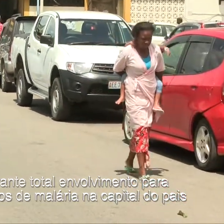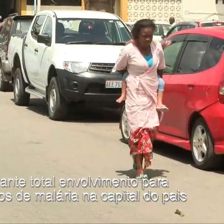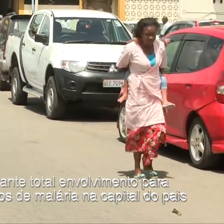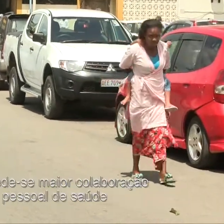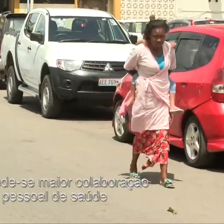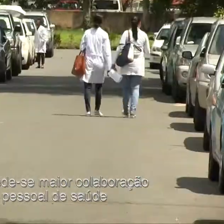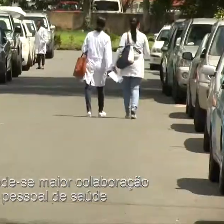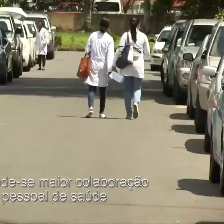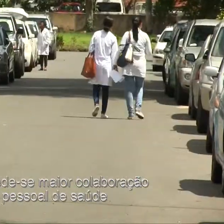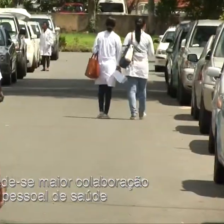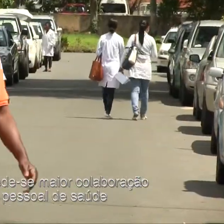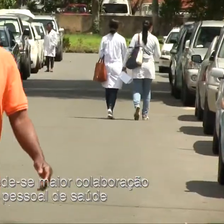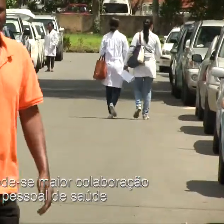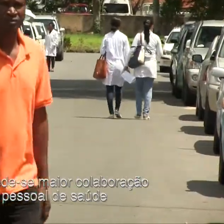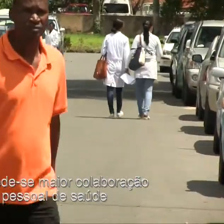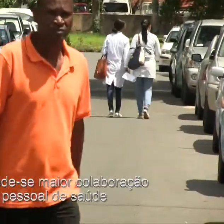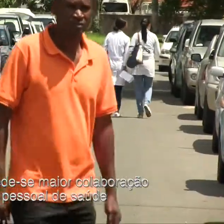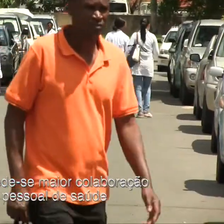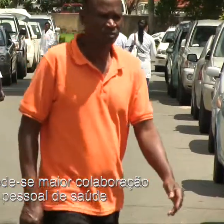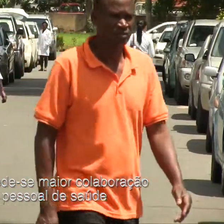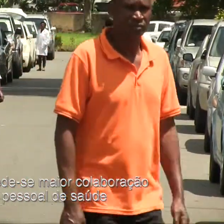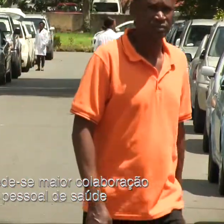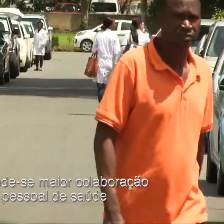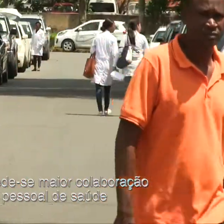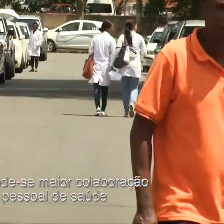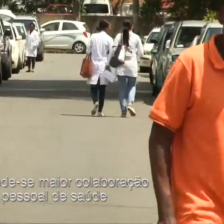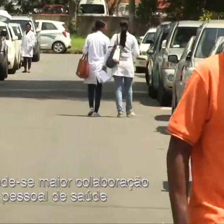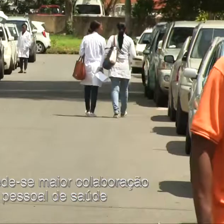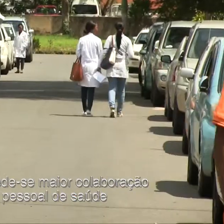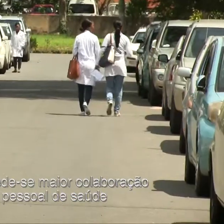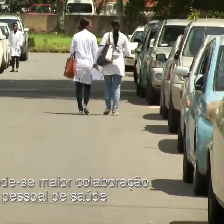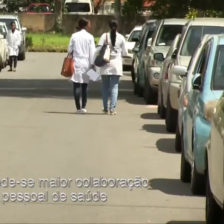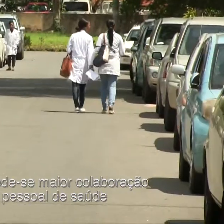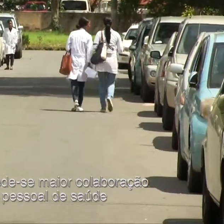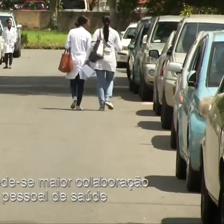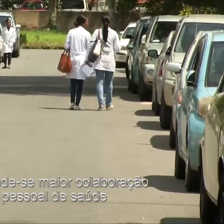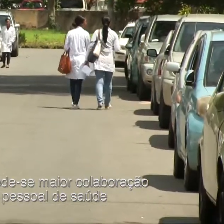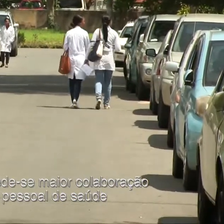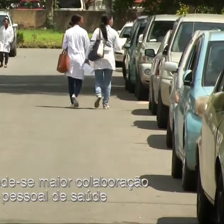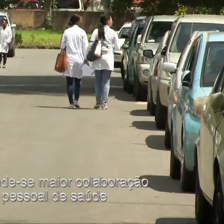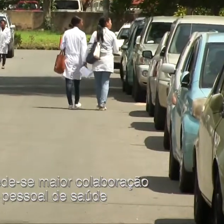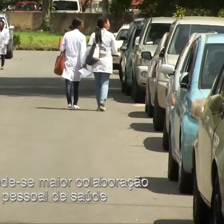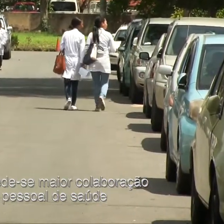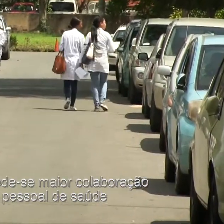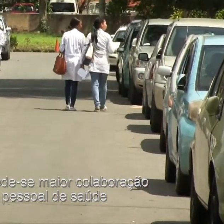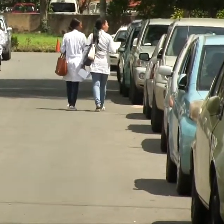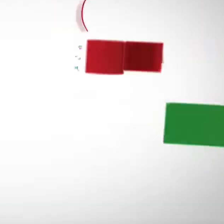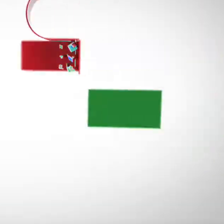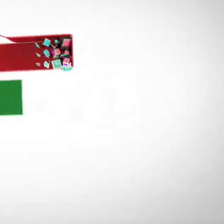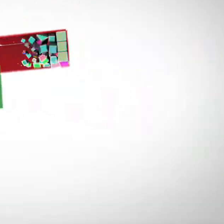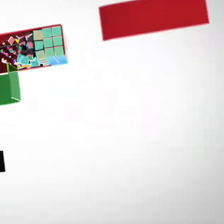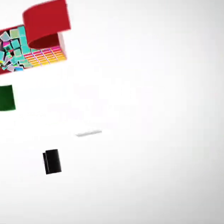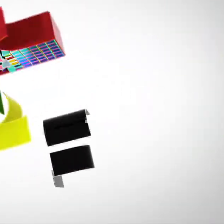capital do país. E as populações pedem-se maior colaboração junto com o pessoal de saúde.